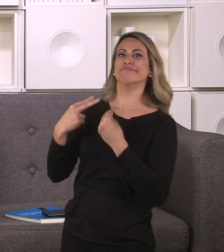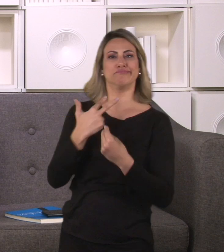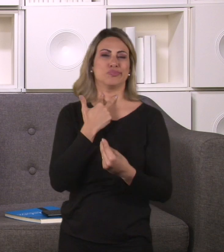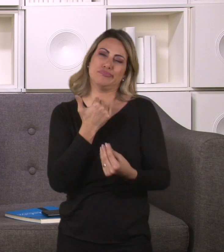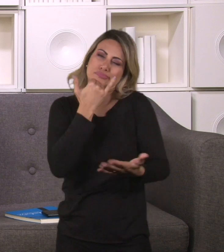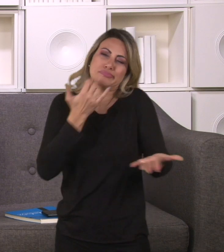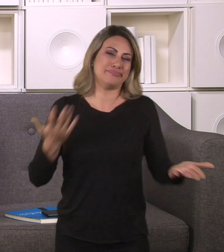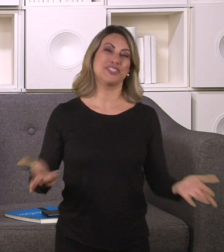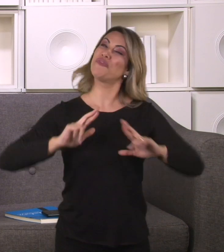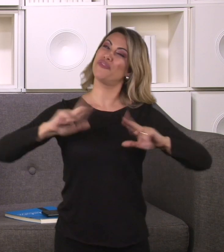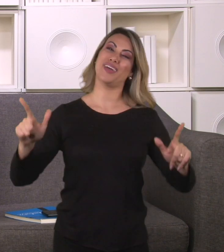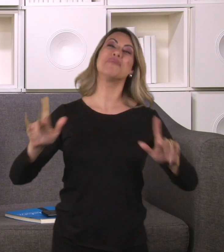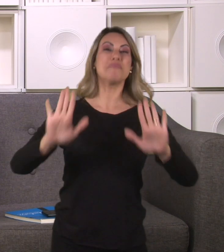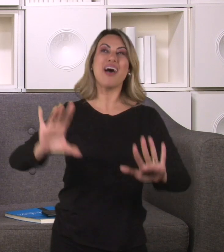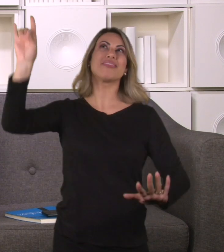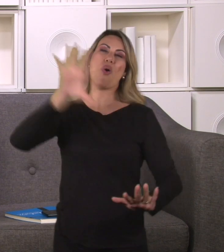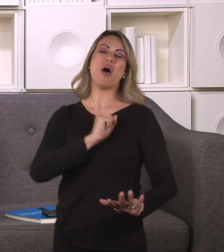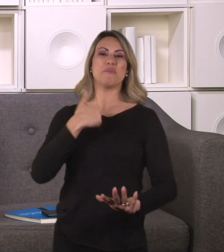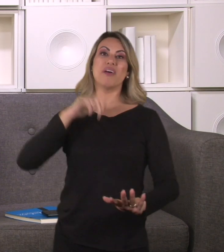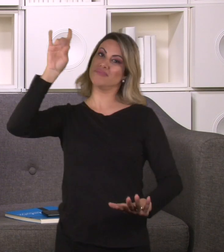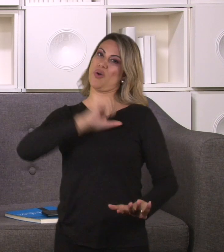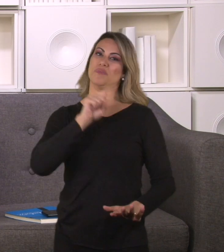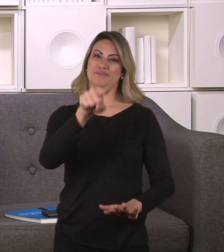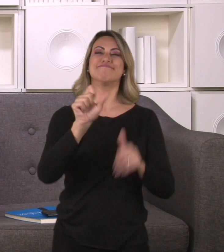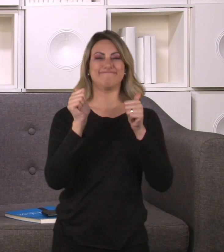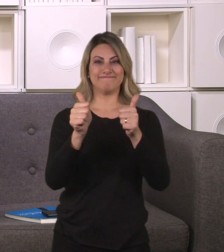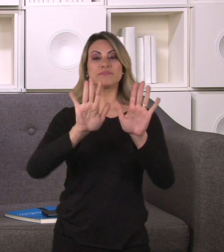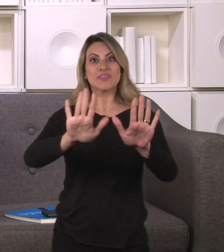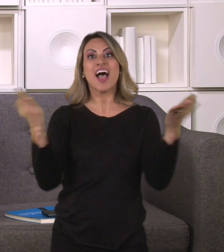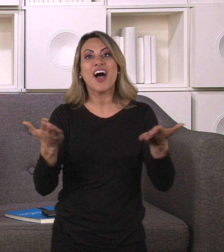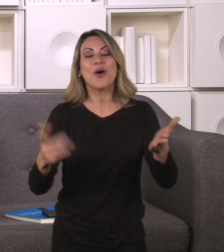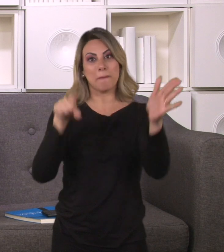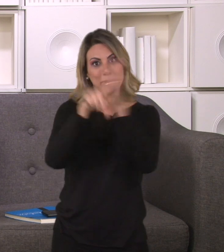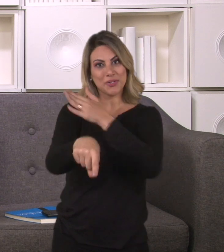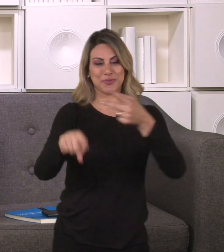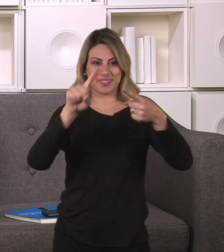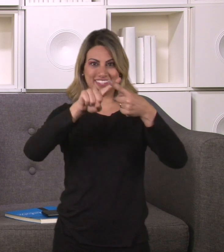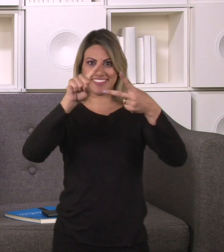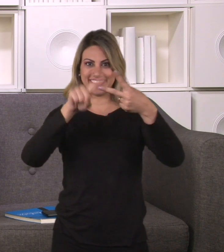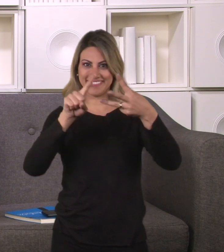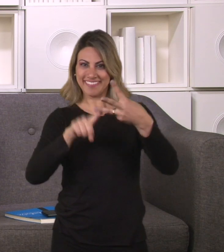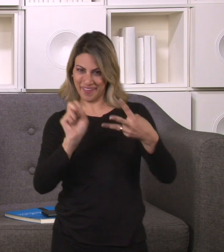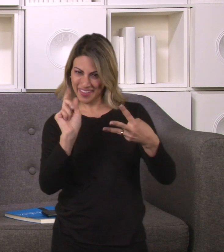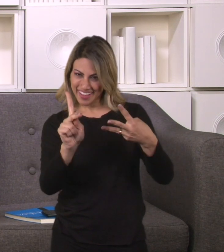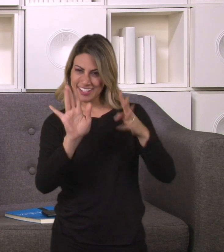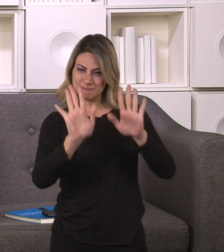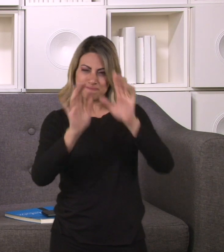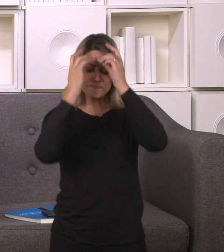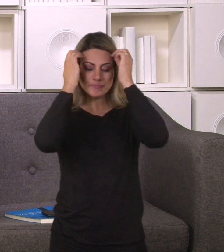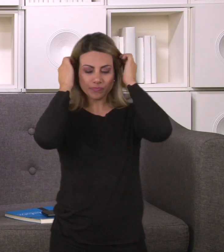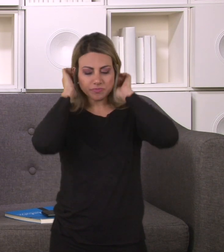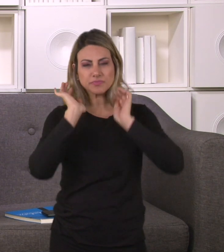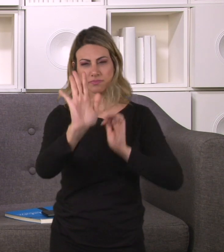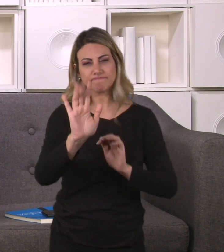você, hoje à noite, para a sua conversa, com o seu grupo, com a sua família, é você pensar nisso.